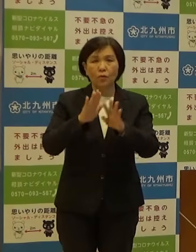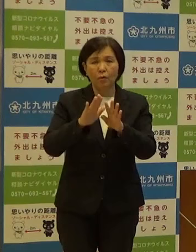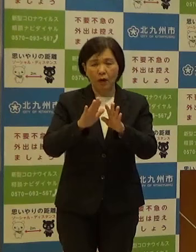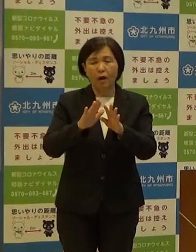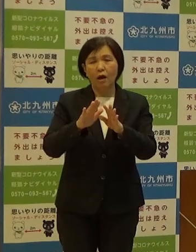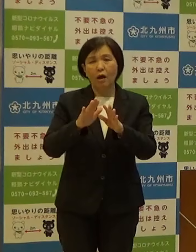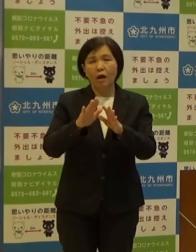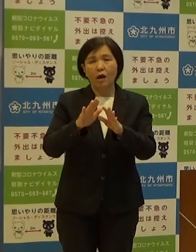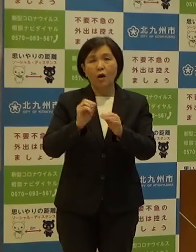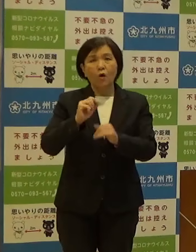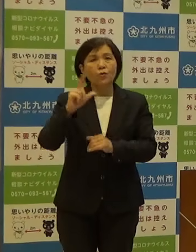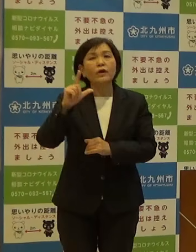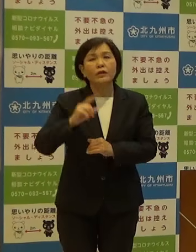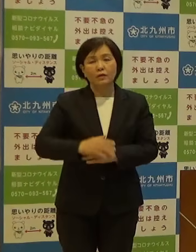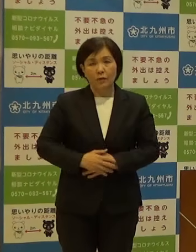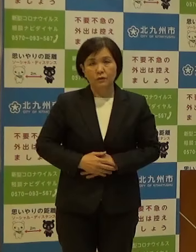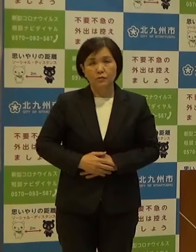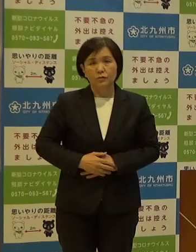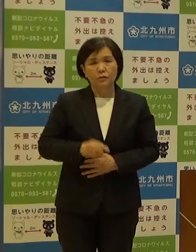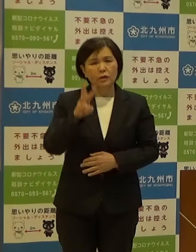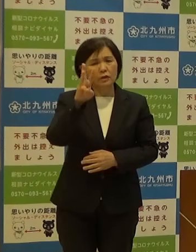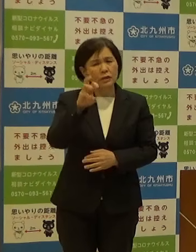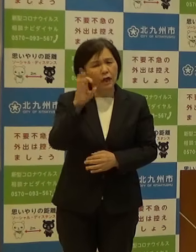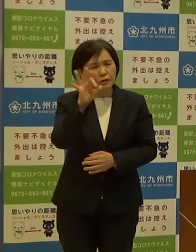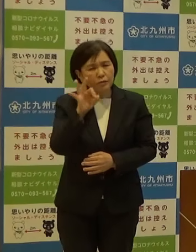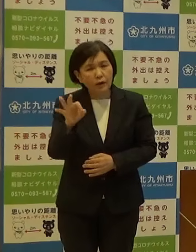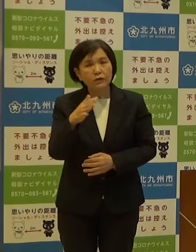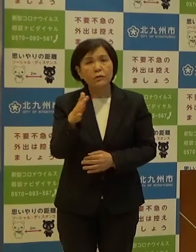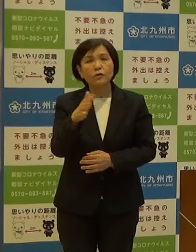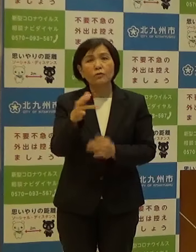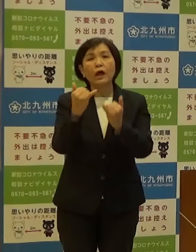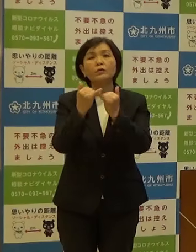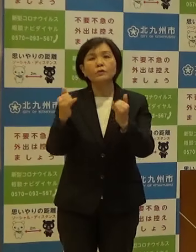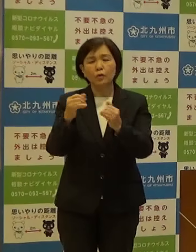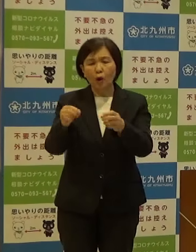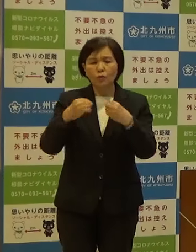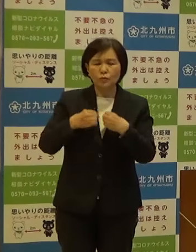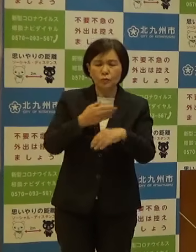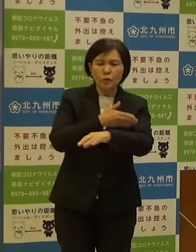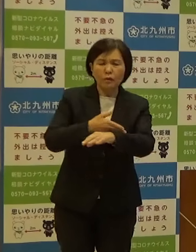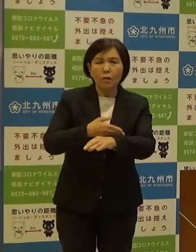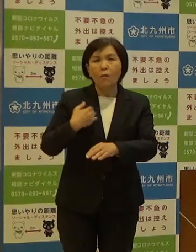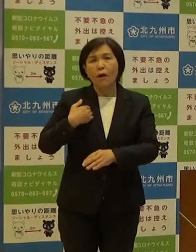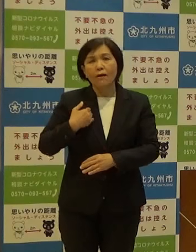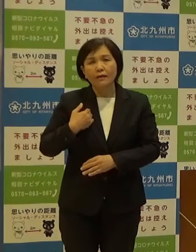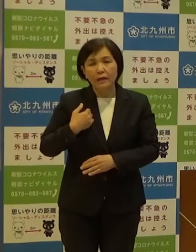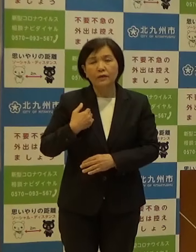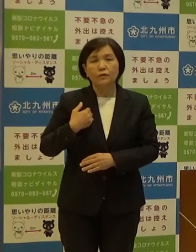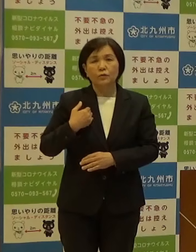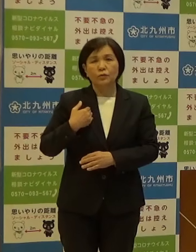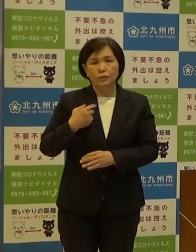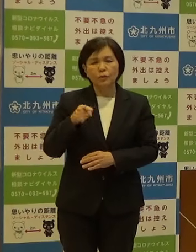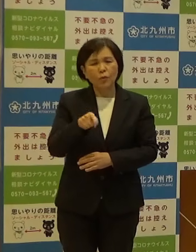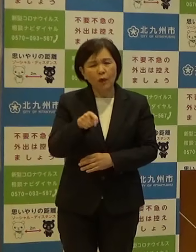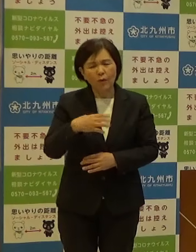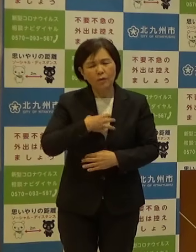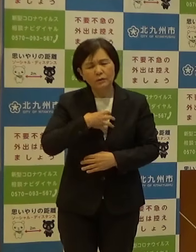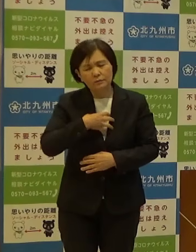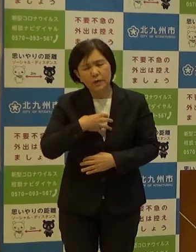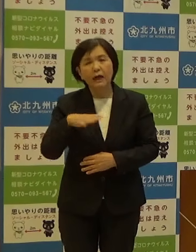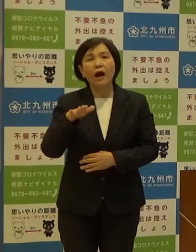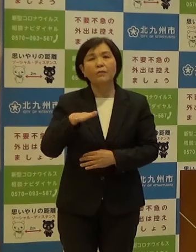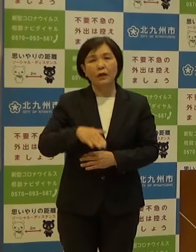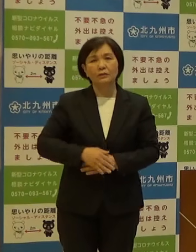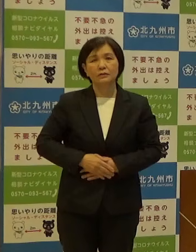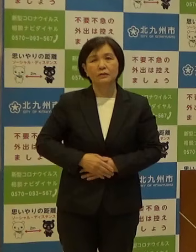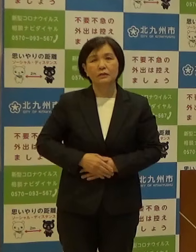ございますが、3割はまだ不明でありまして、そうしたことに危機感を持っております。これ